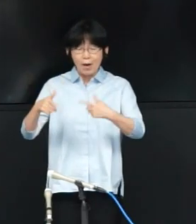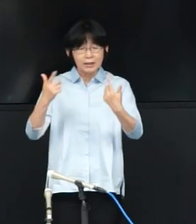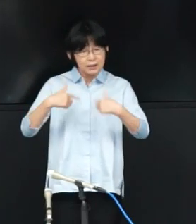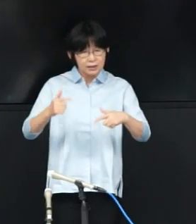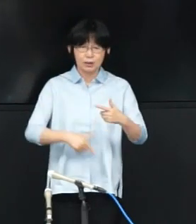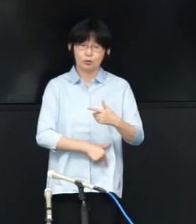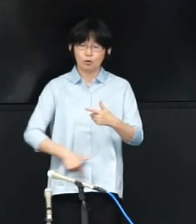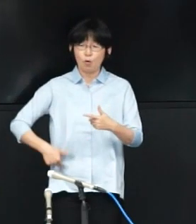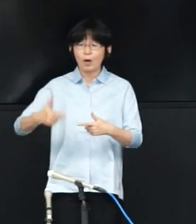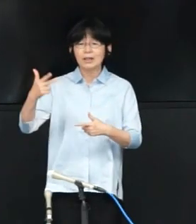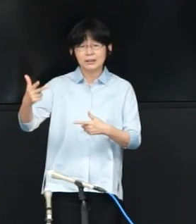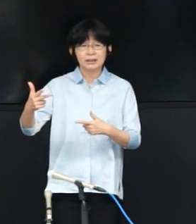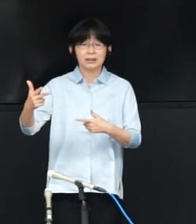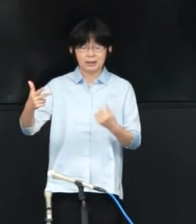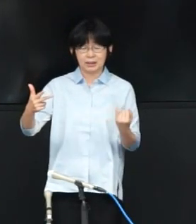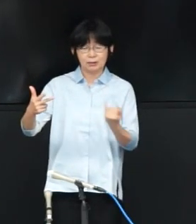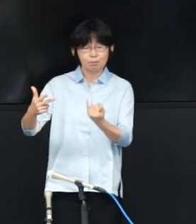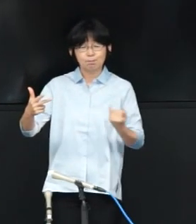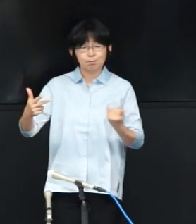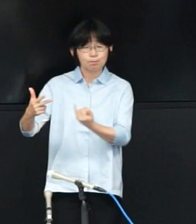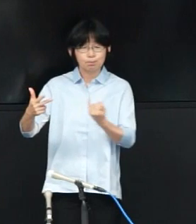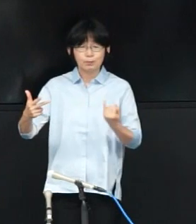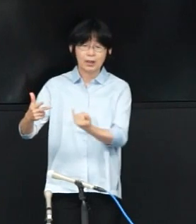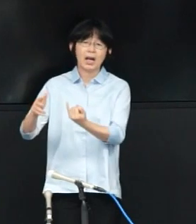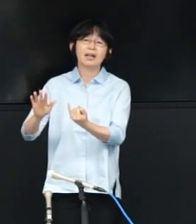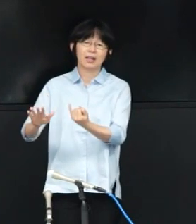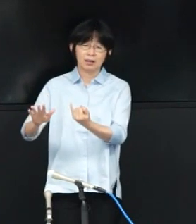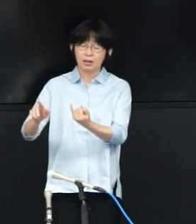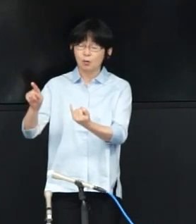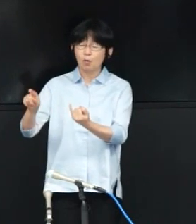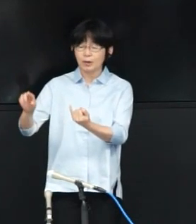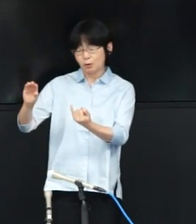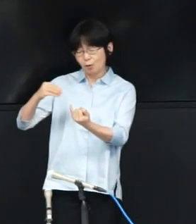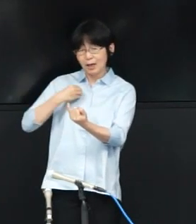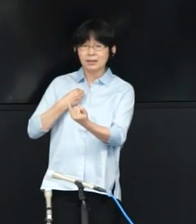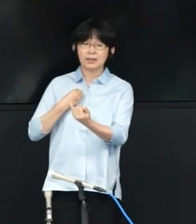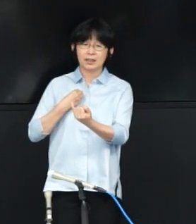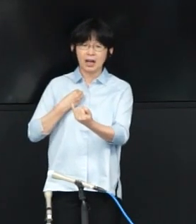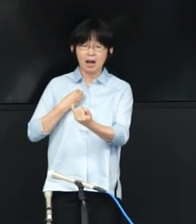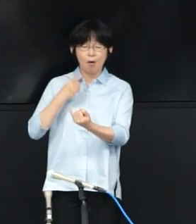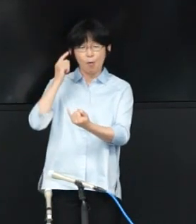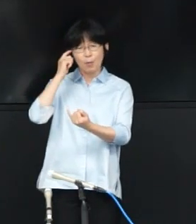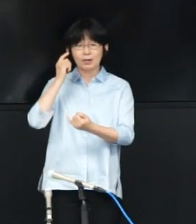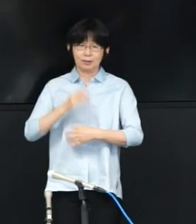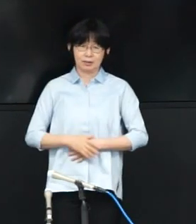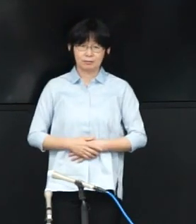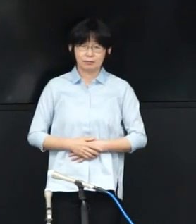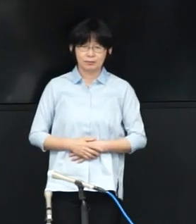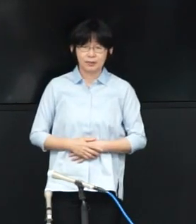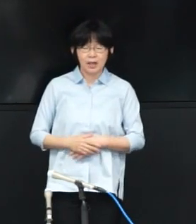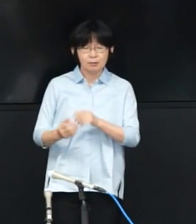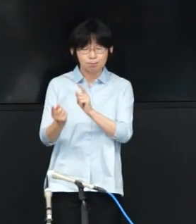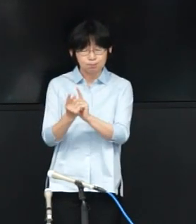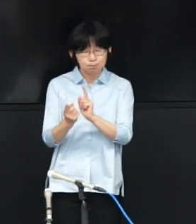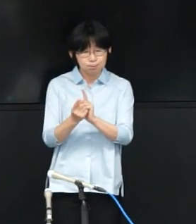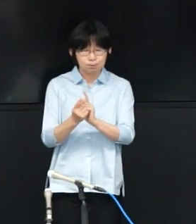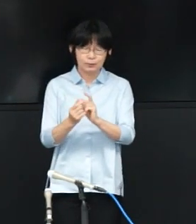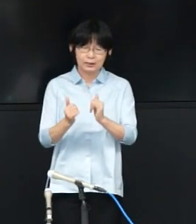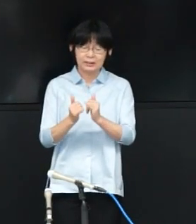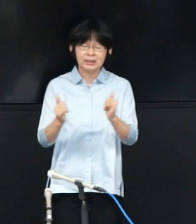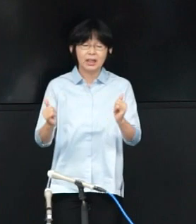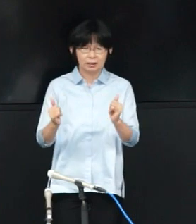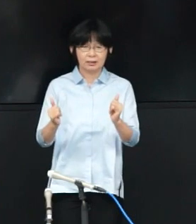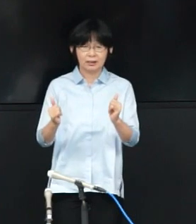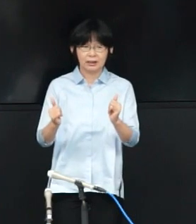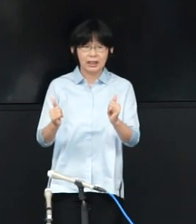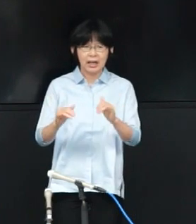られますので、福岡市での感染が考えられると思います。濃厚接触者は現時点で把握